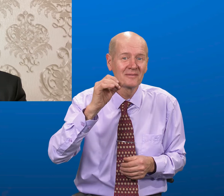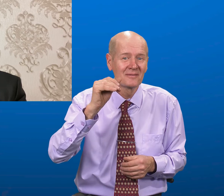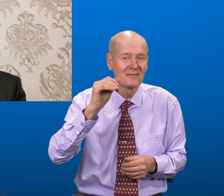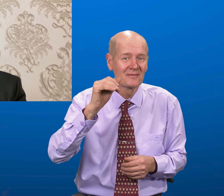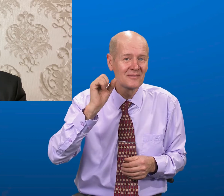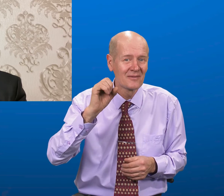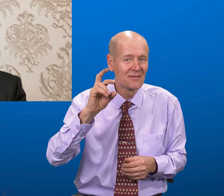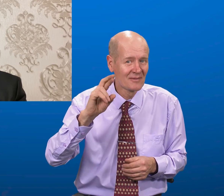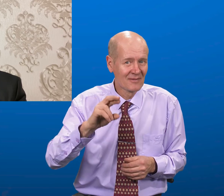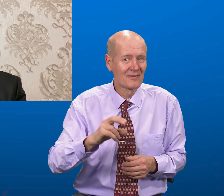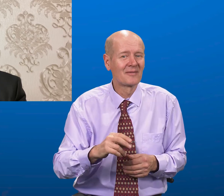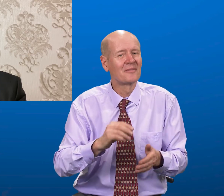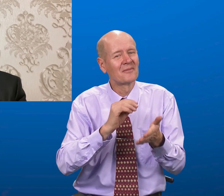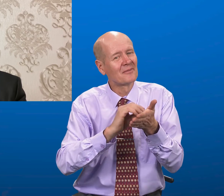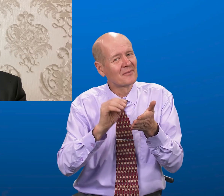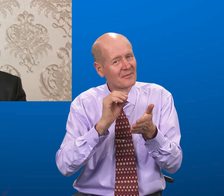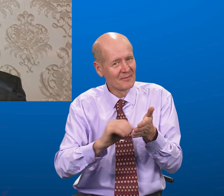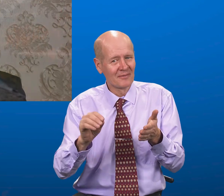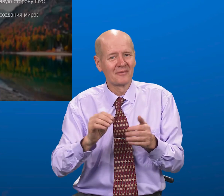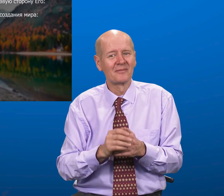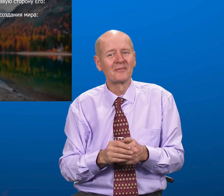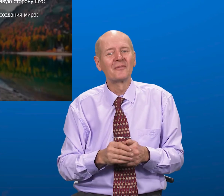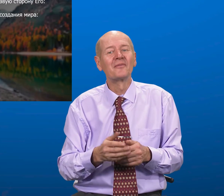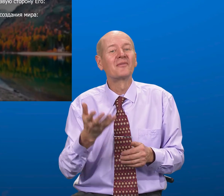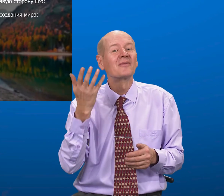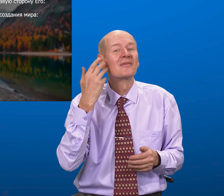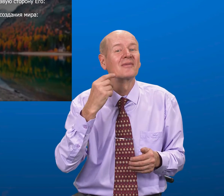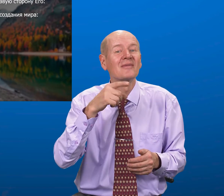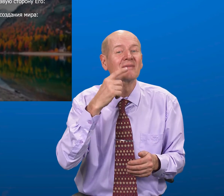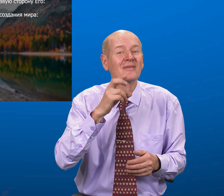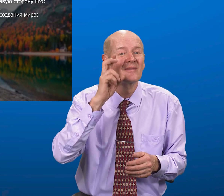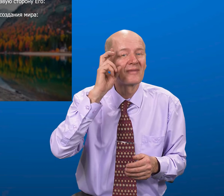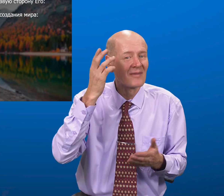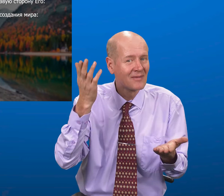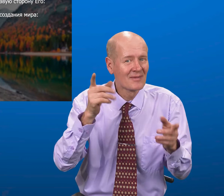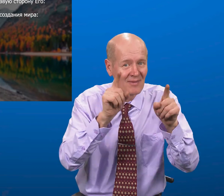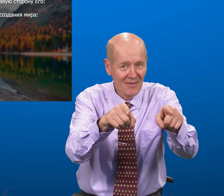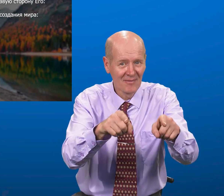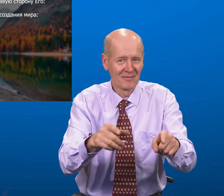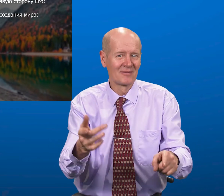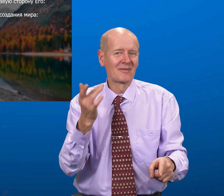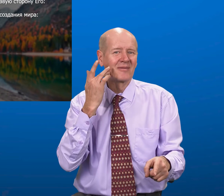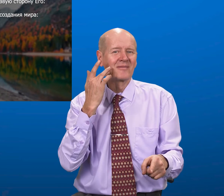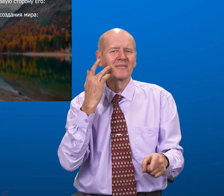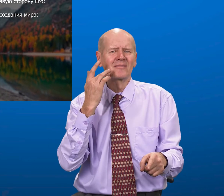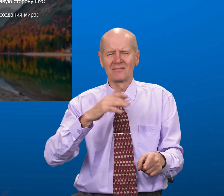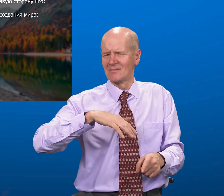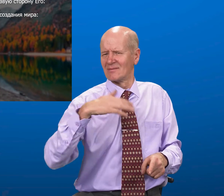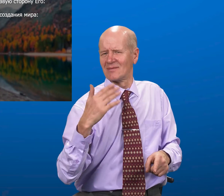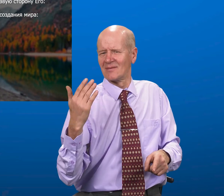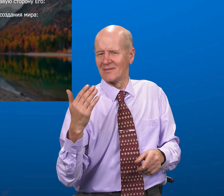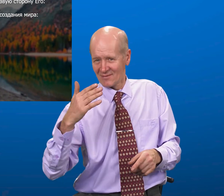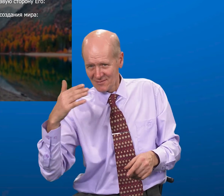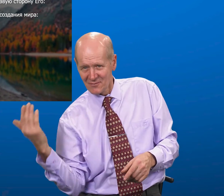в 25 главе, в стихе 34 мы читаем: «Тогда скажет